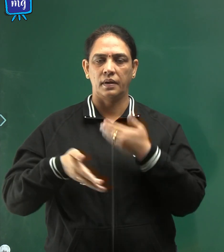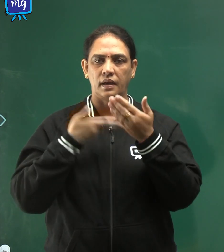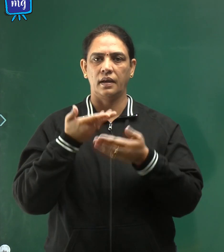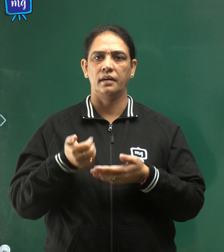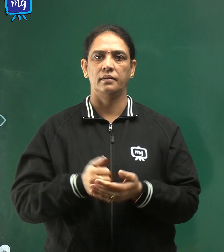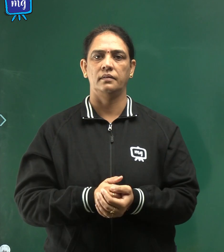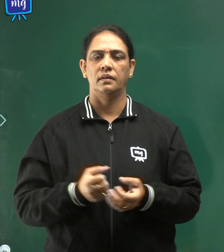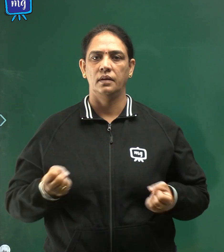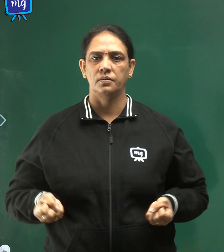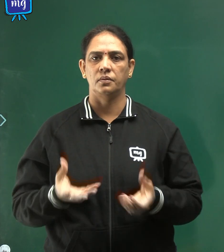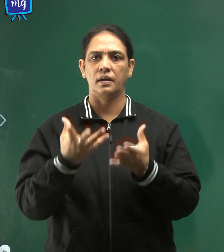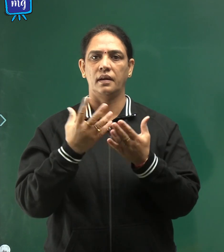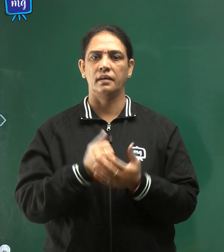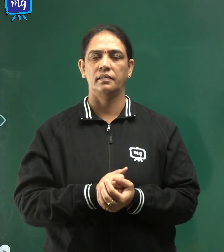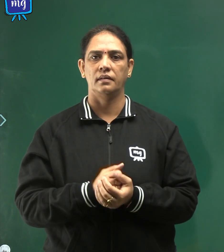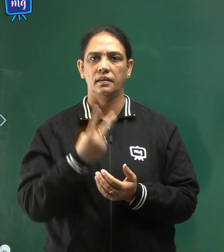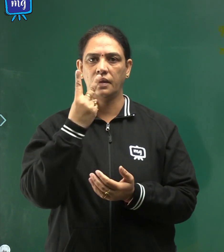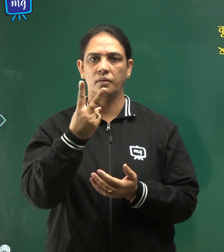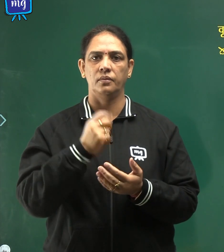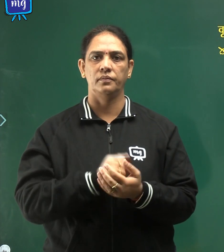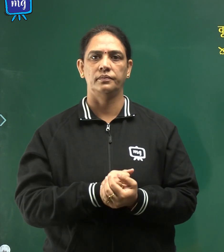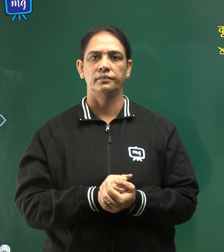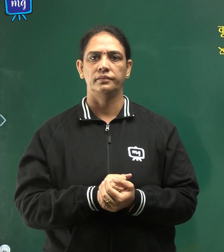पढ़ेंगे। शुरू करें। देखो,